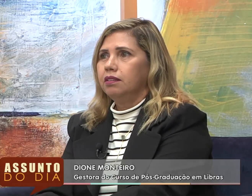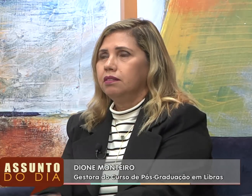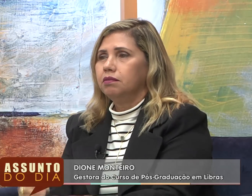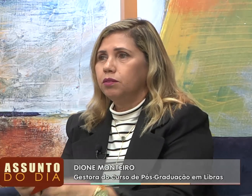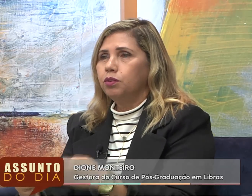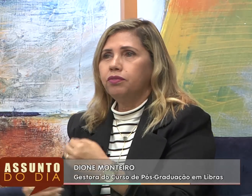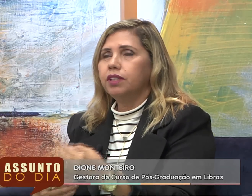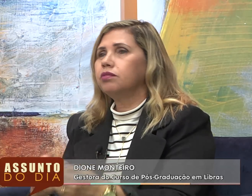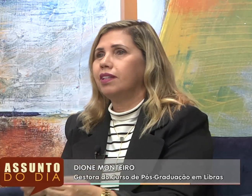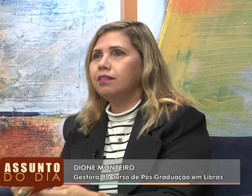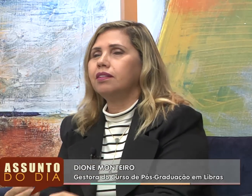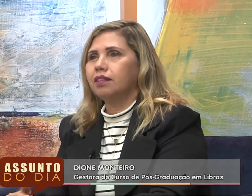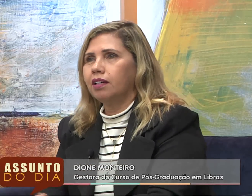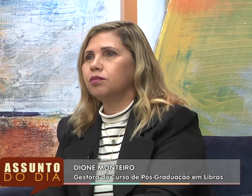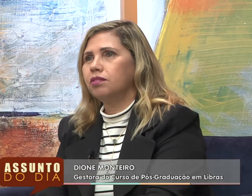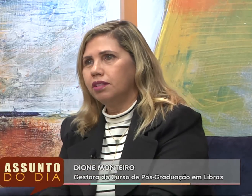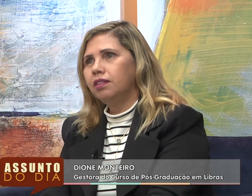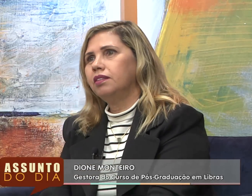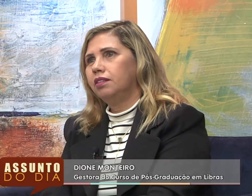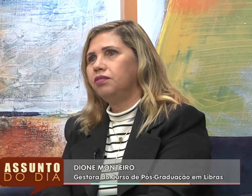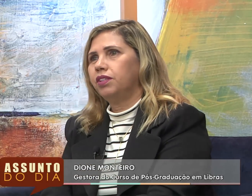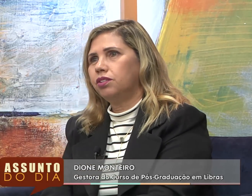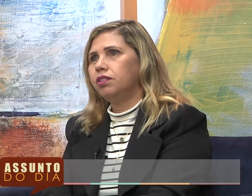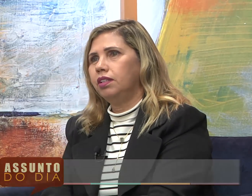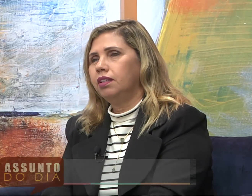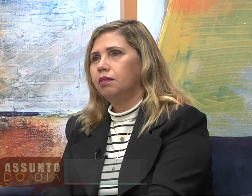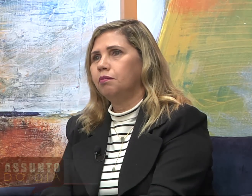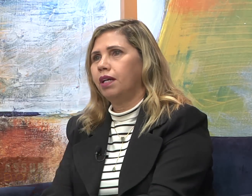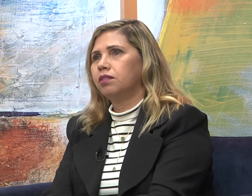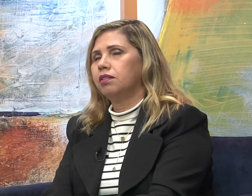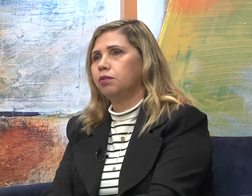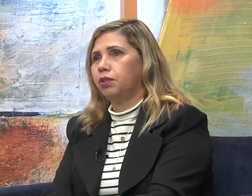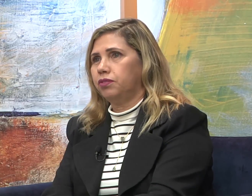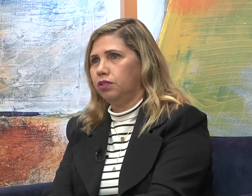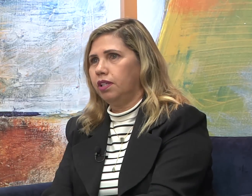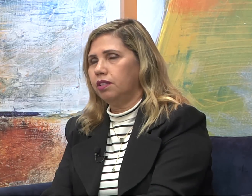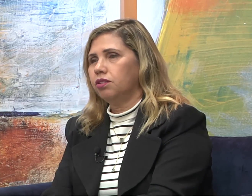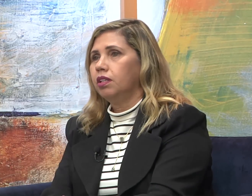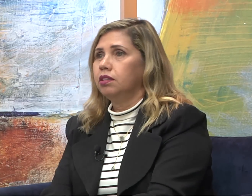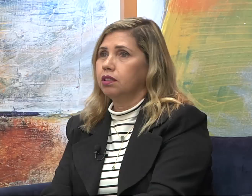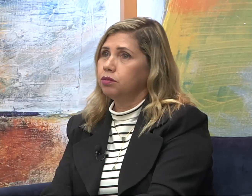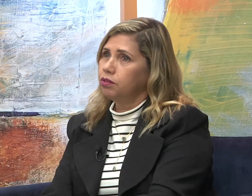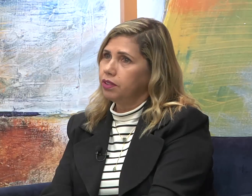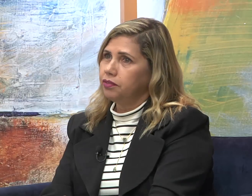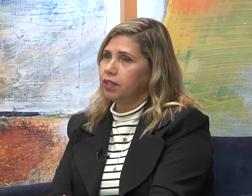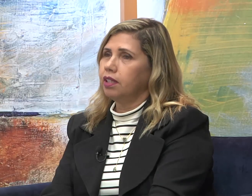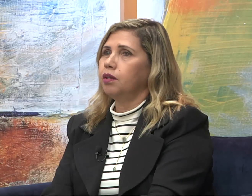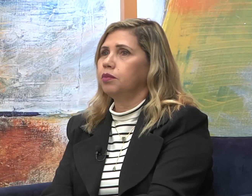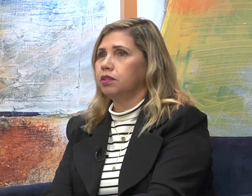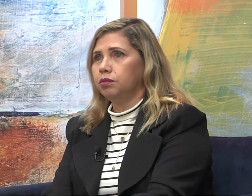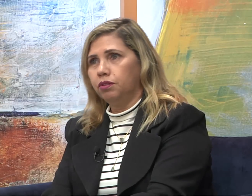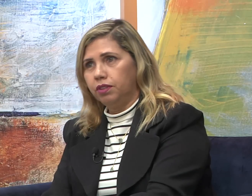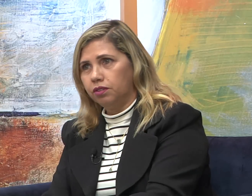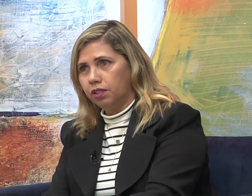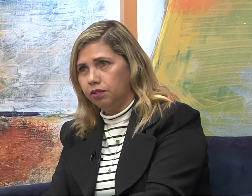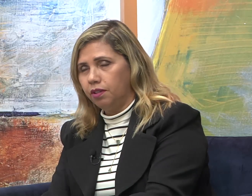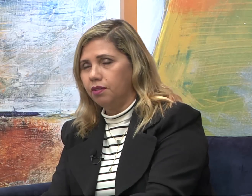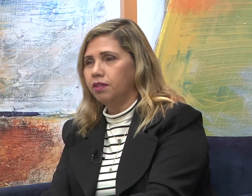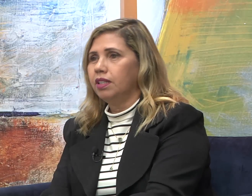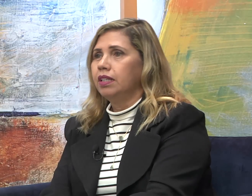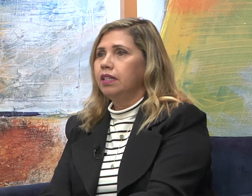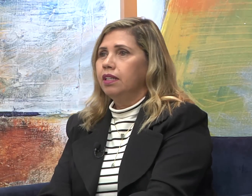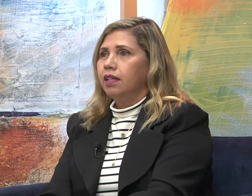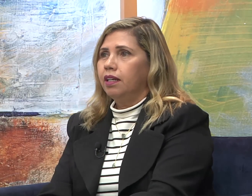o governo tem tentado, sim, investir mais nesses profissionais, tanto o governo federal quanto o governo